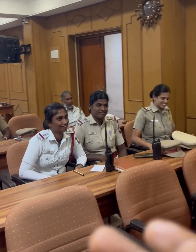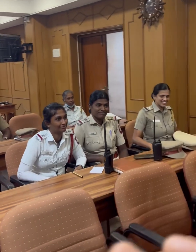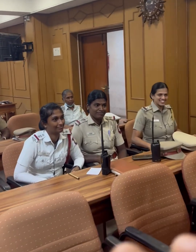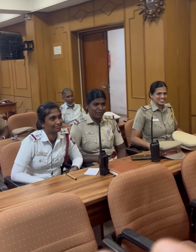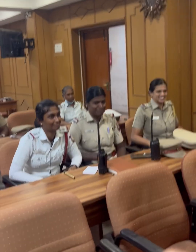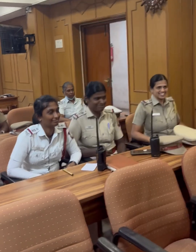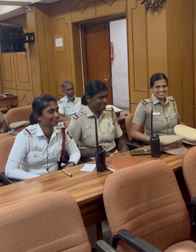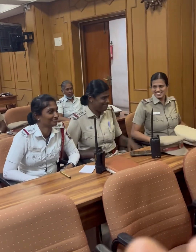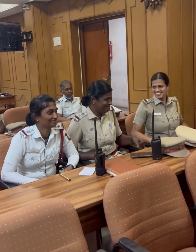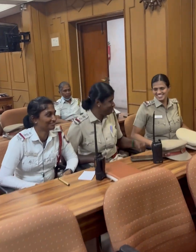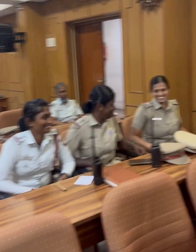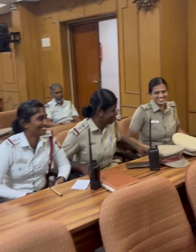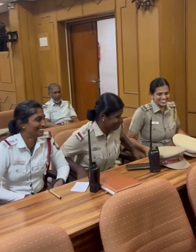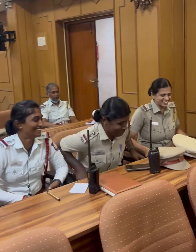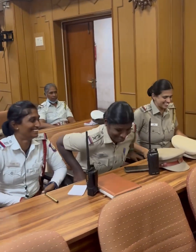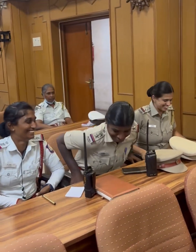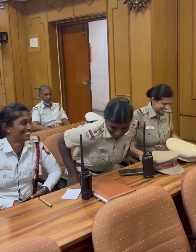நீங்க சொல்லுங்க.